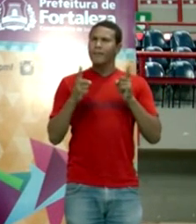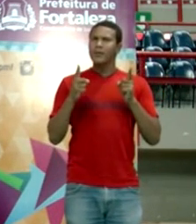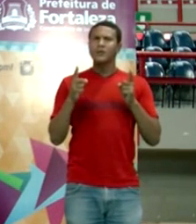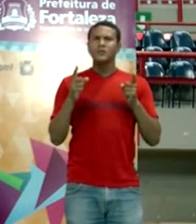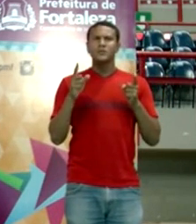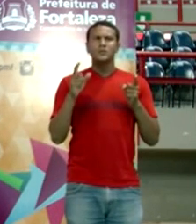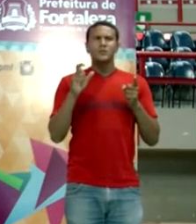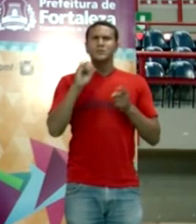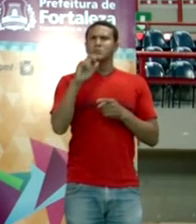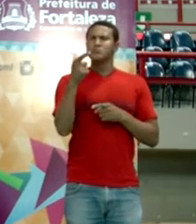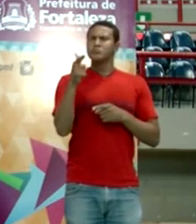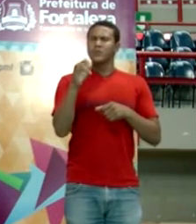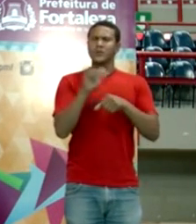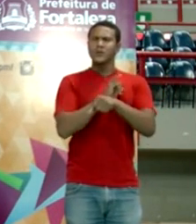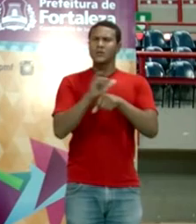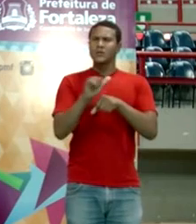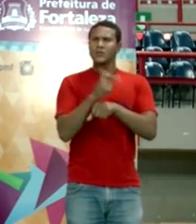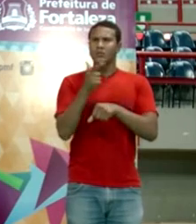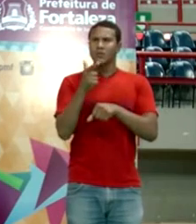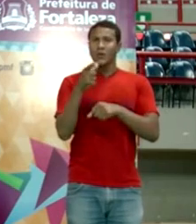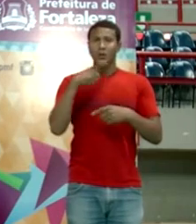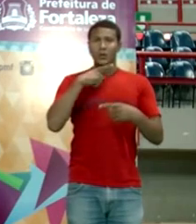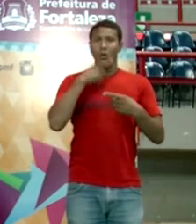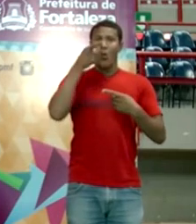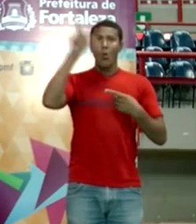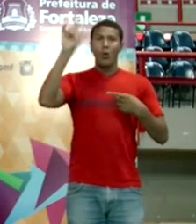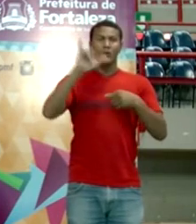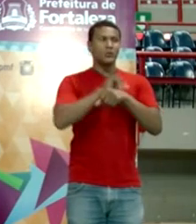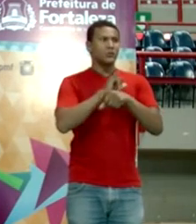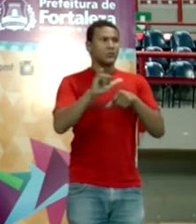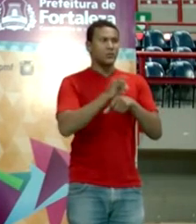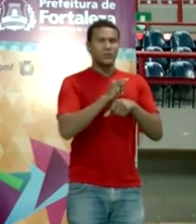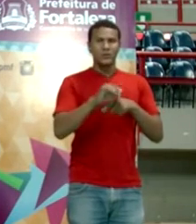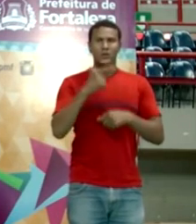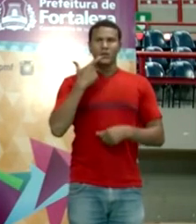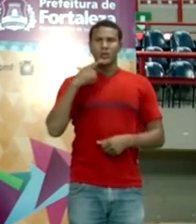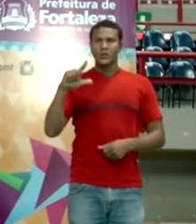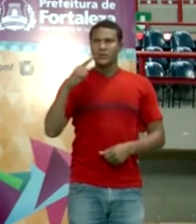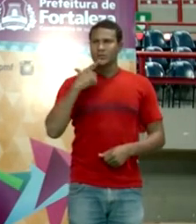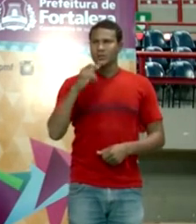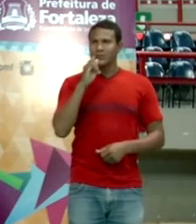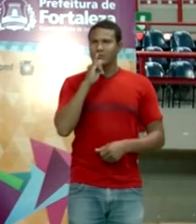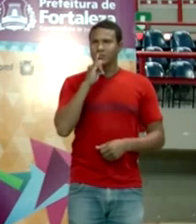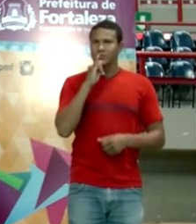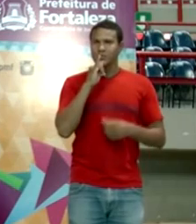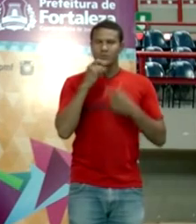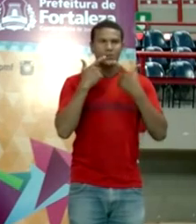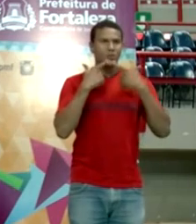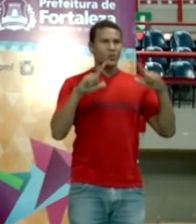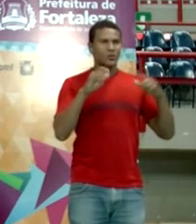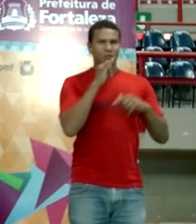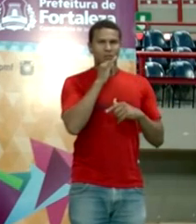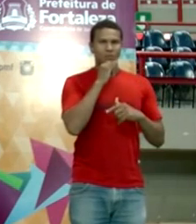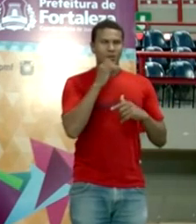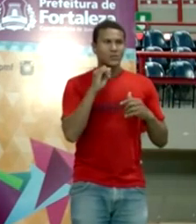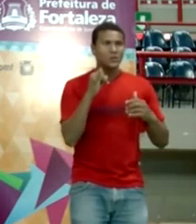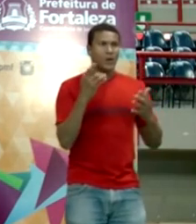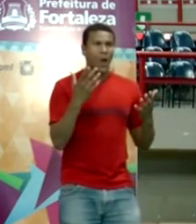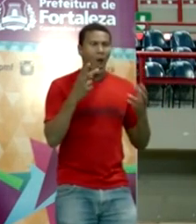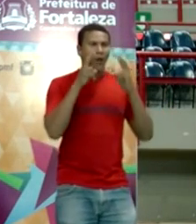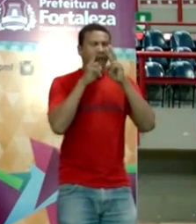não há esses recursos, nós procuramos outras formas de linguagem. No caso de não haver um